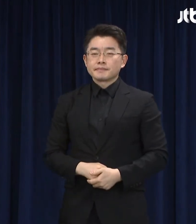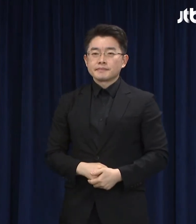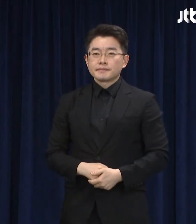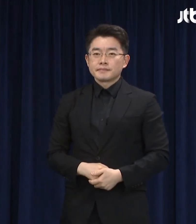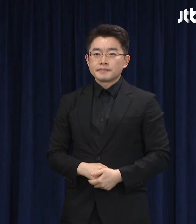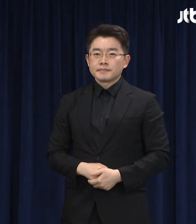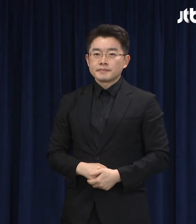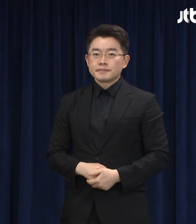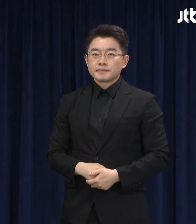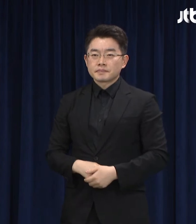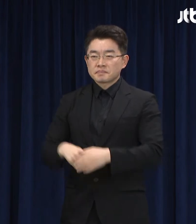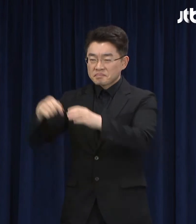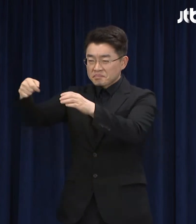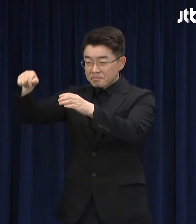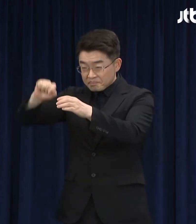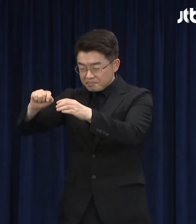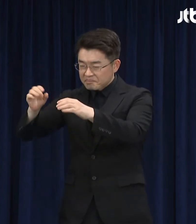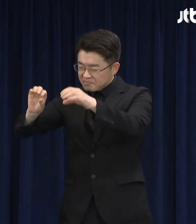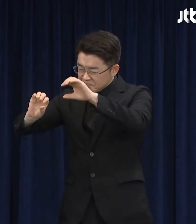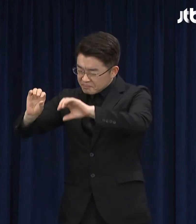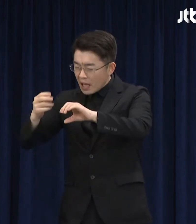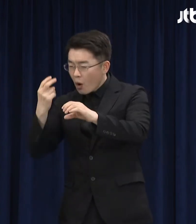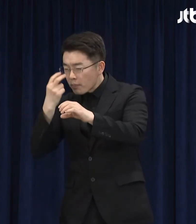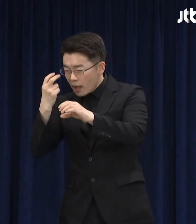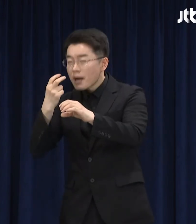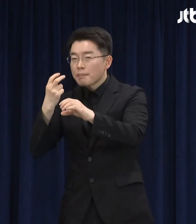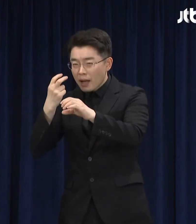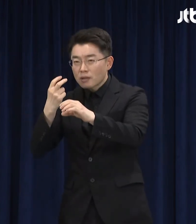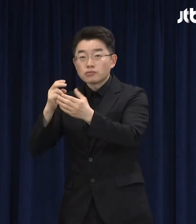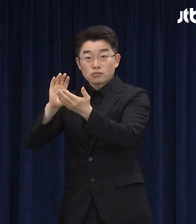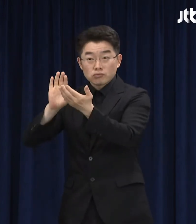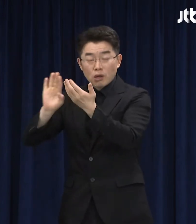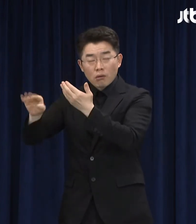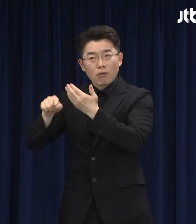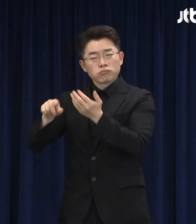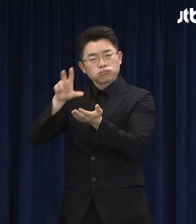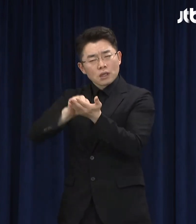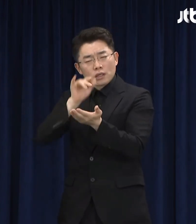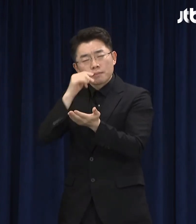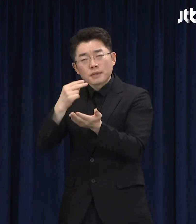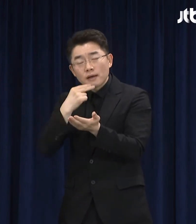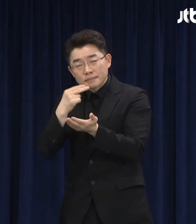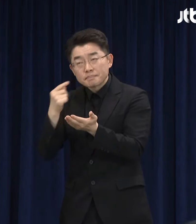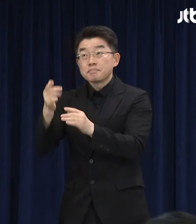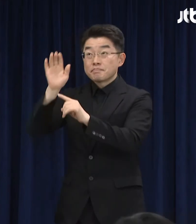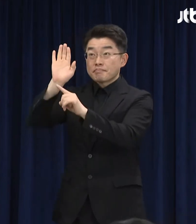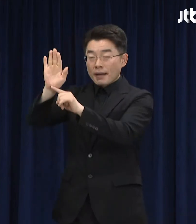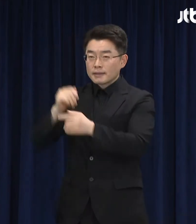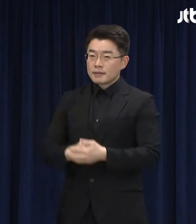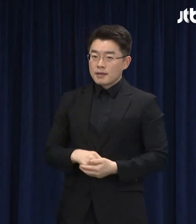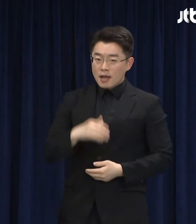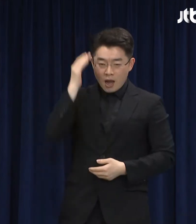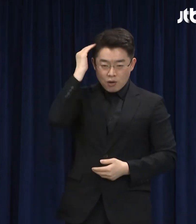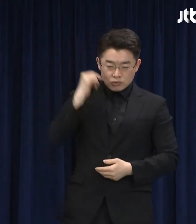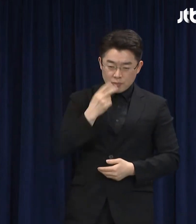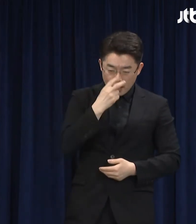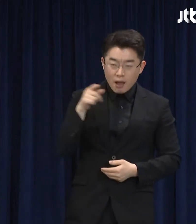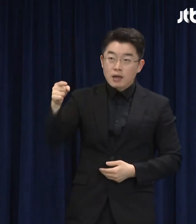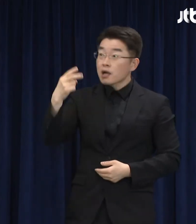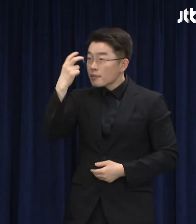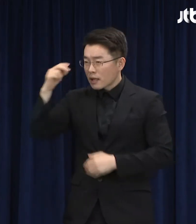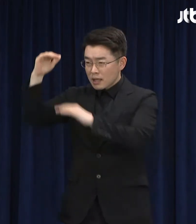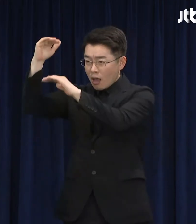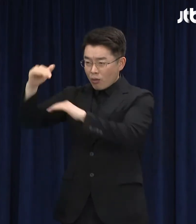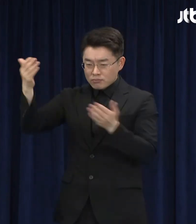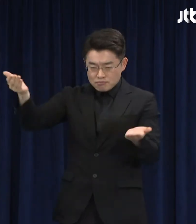이 분석 결과까지도 참고를 해서 종합적으로 알프스에 대한 핵종 제거 능력을